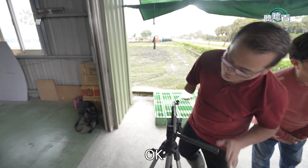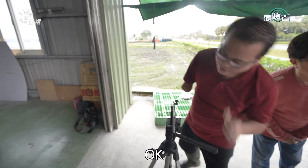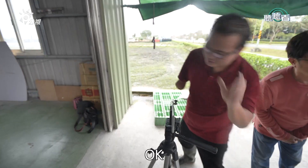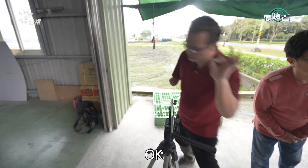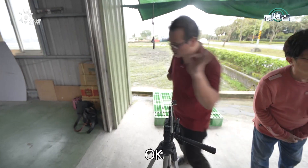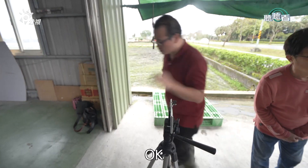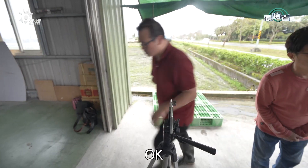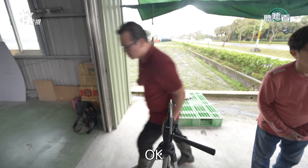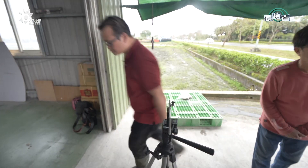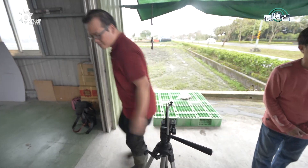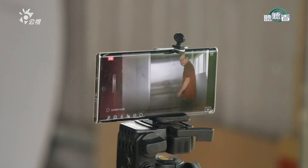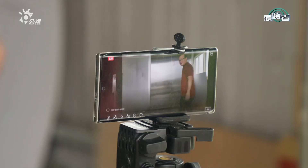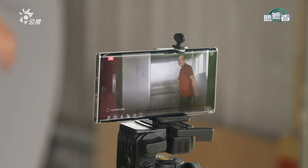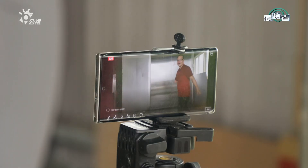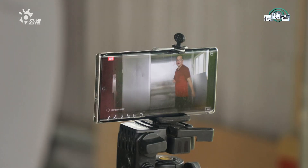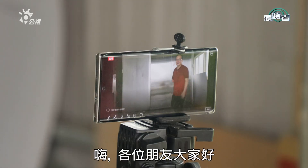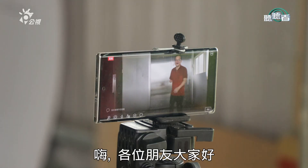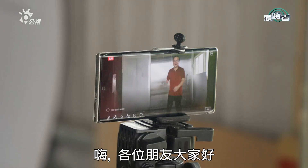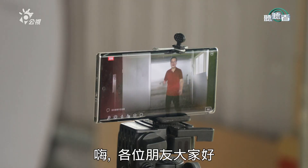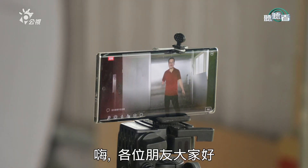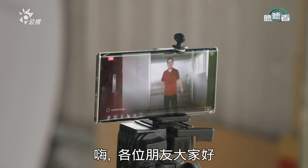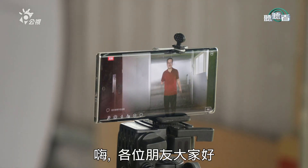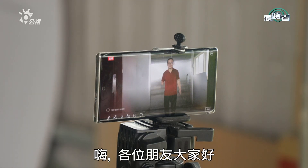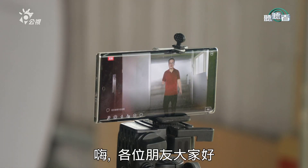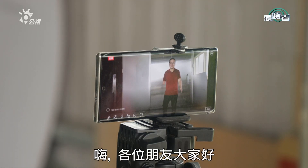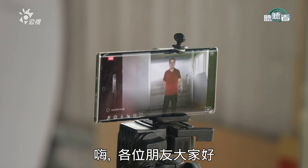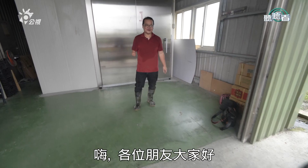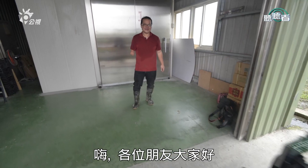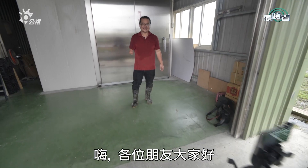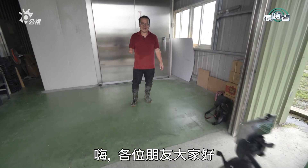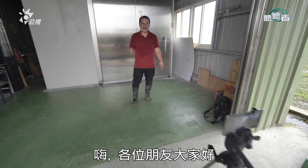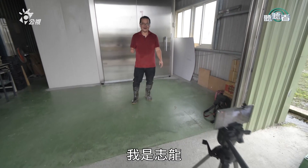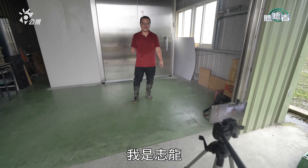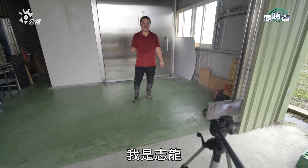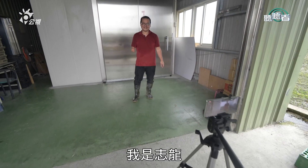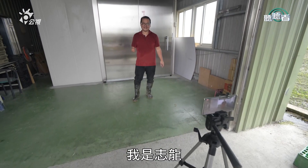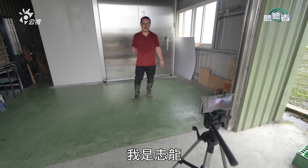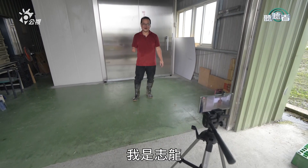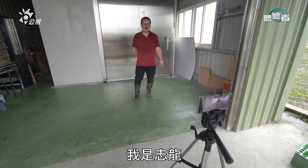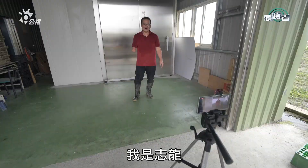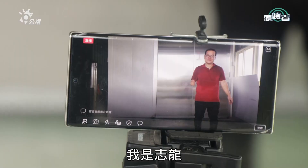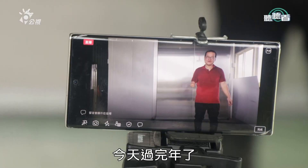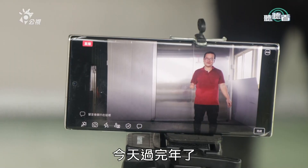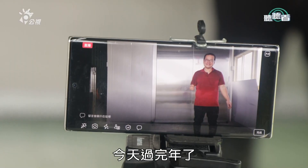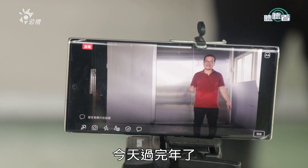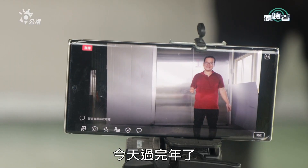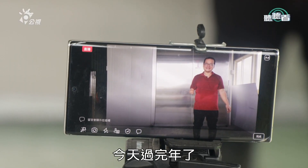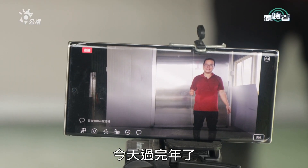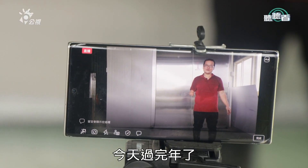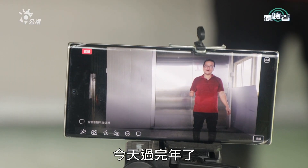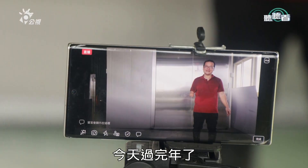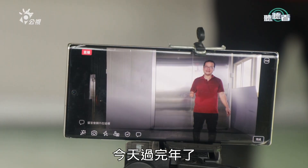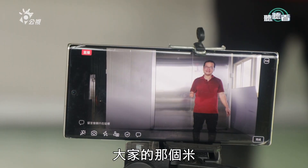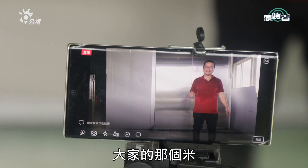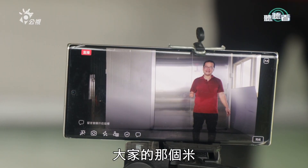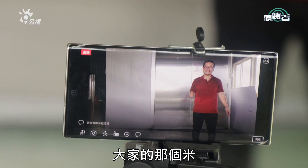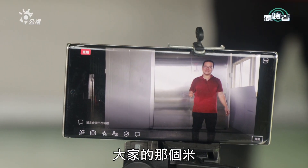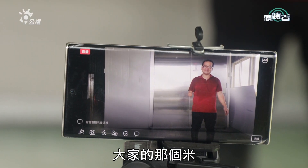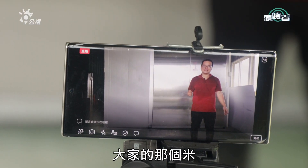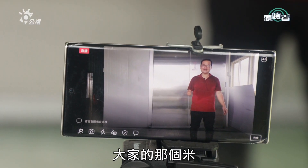好，开始喽。 嗨，各位朋友，大家好，我是志龙。哦，今天呢过完年了，大家的那个